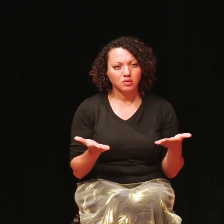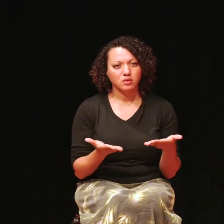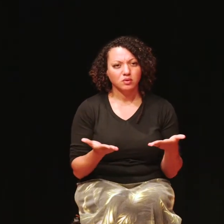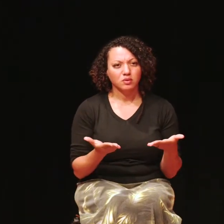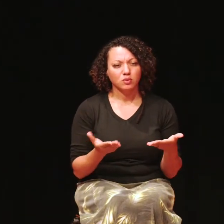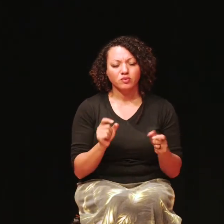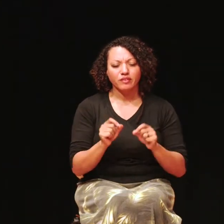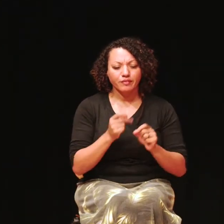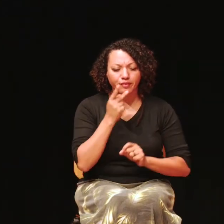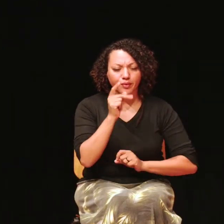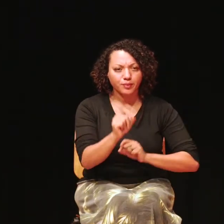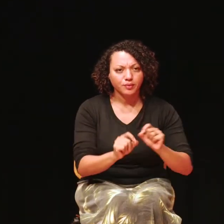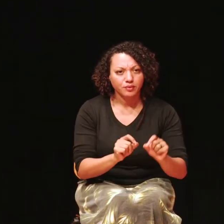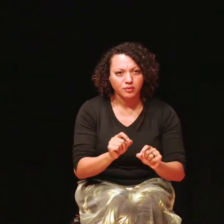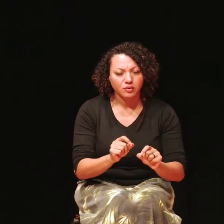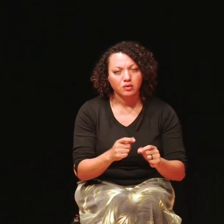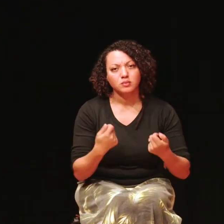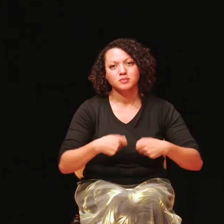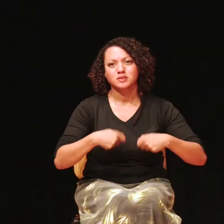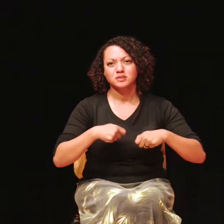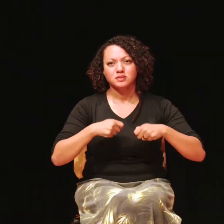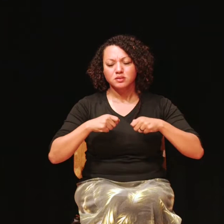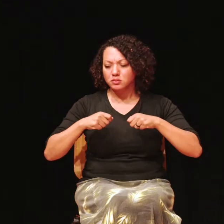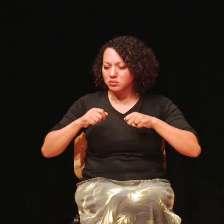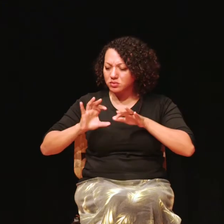vão dizer. Temos que deixar